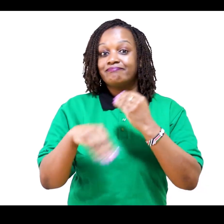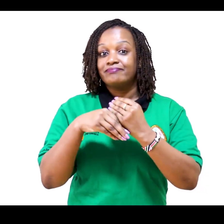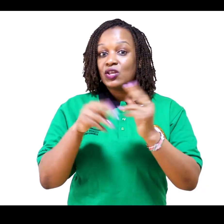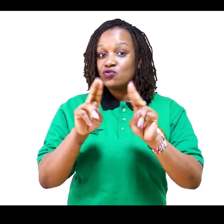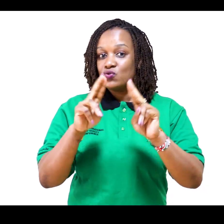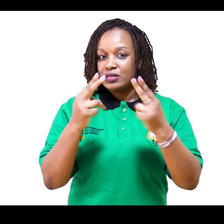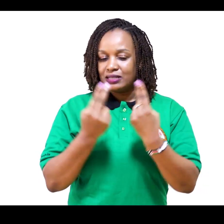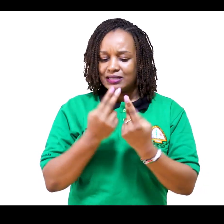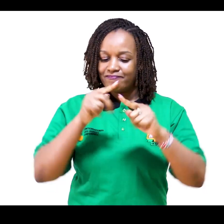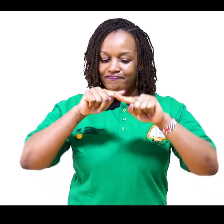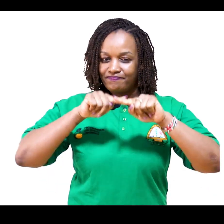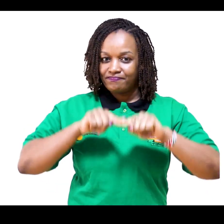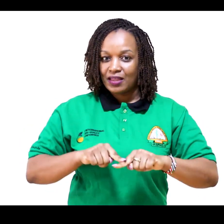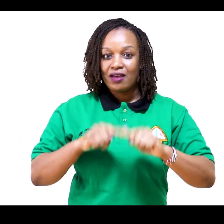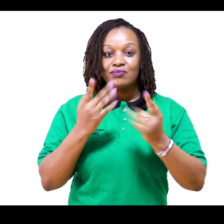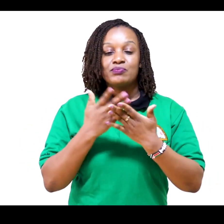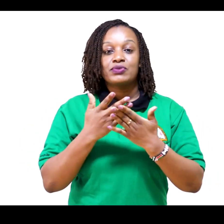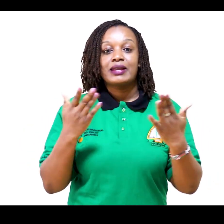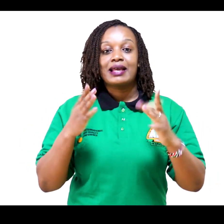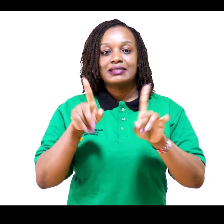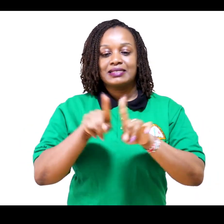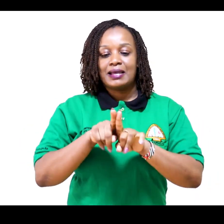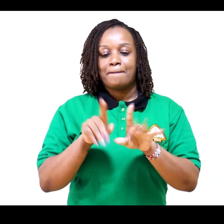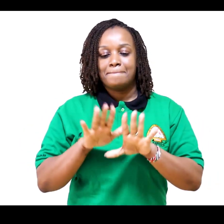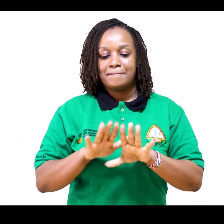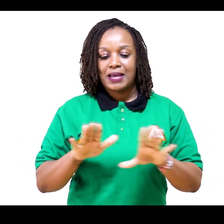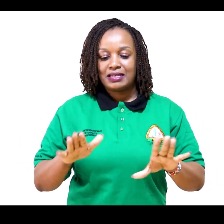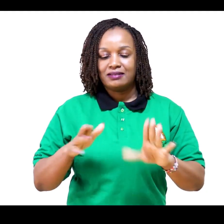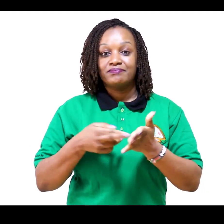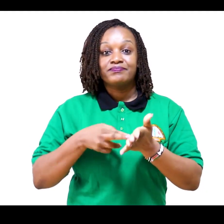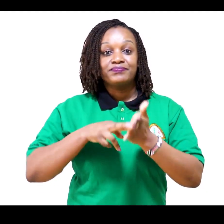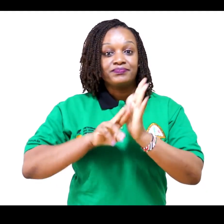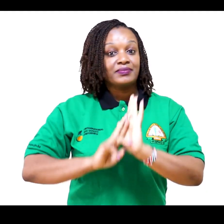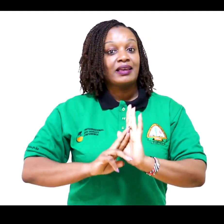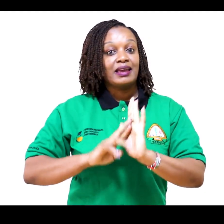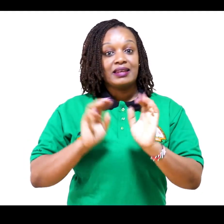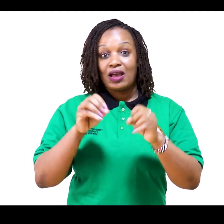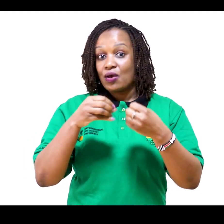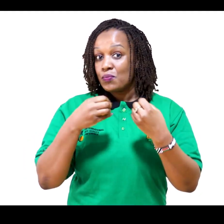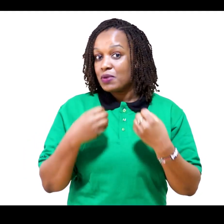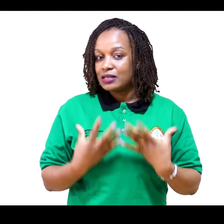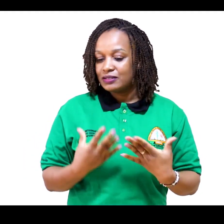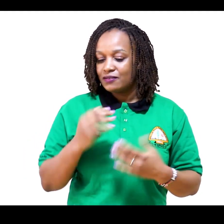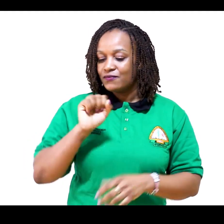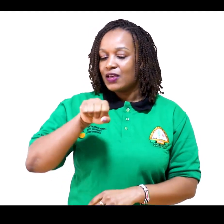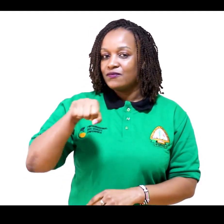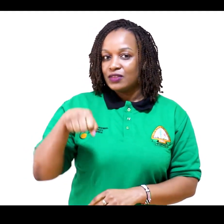Shilingi 250 kwa kila kitengo cha ziada ambacho kinategemea mahitaji ya bidhaa na